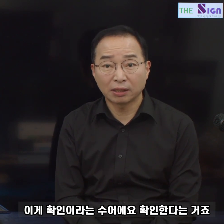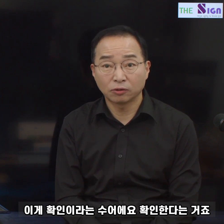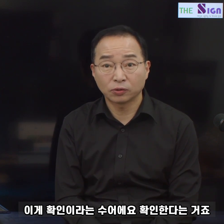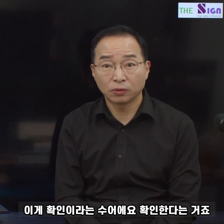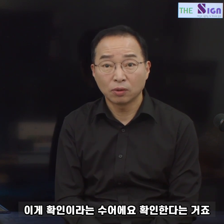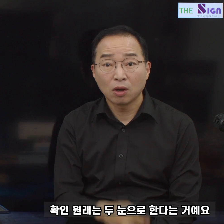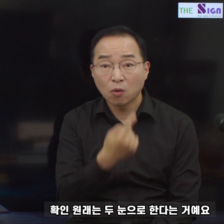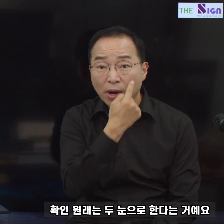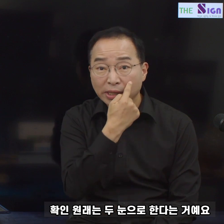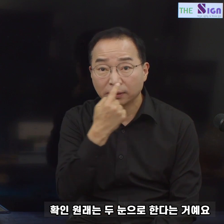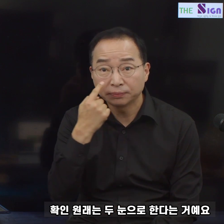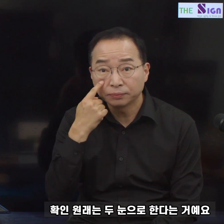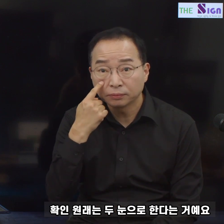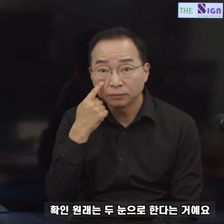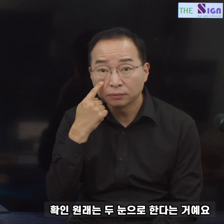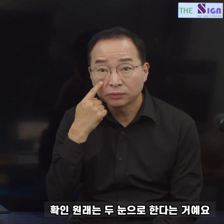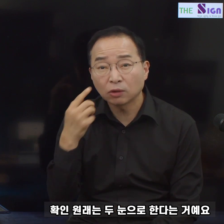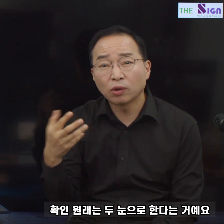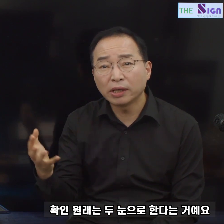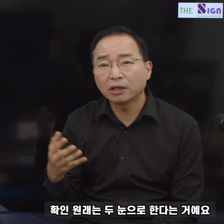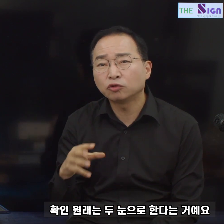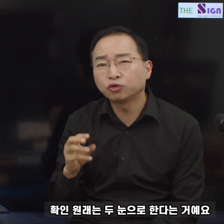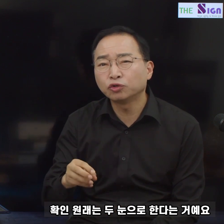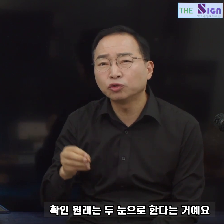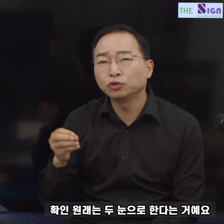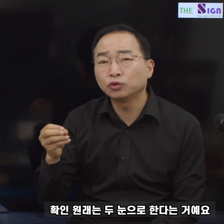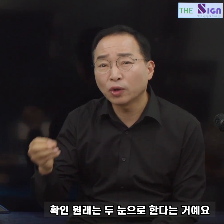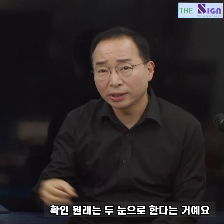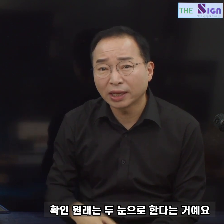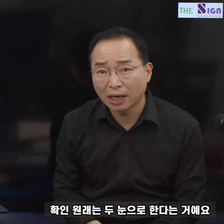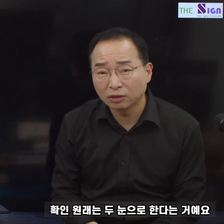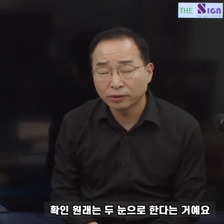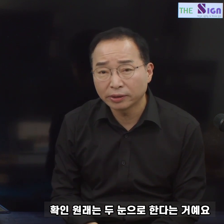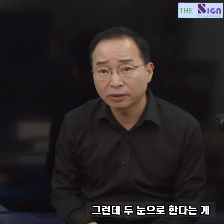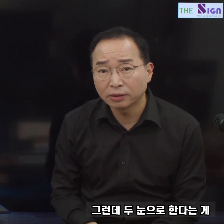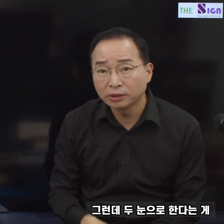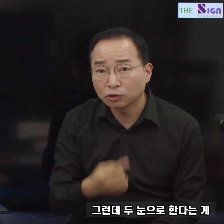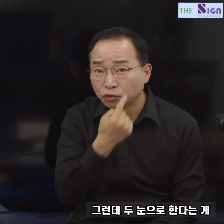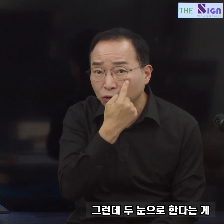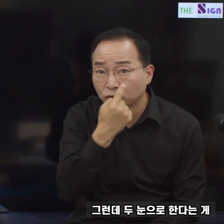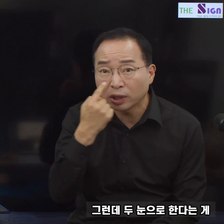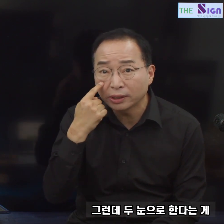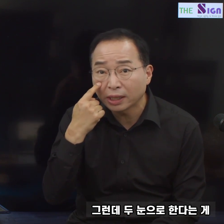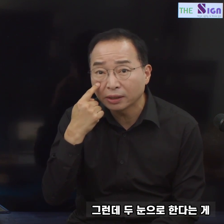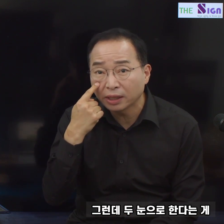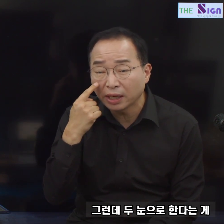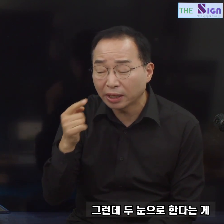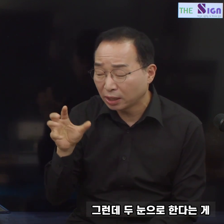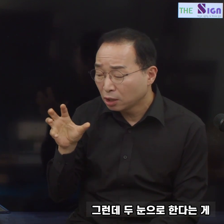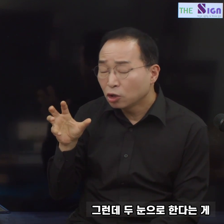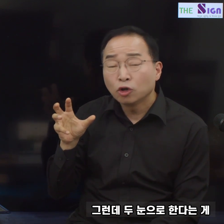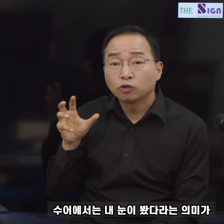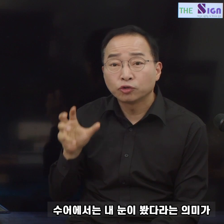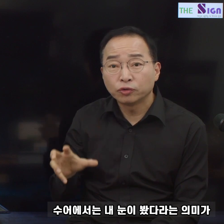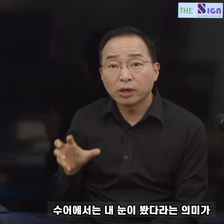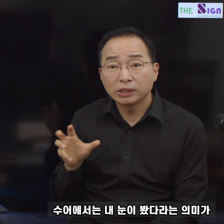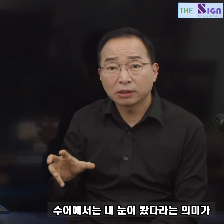거죠. 확인. 자, 원래는 두 눈으로 한다라는 거예요. 근데 두 눈으로 한다는 게